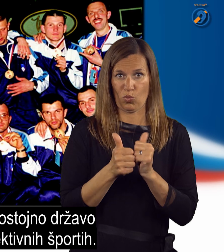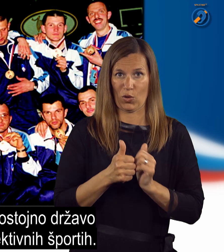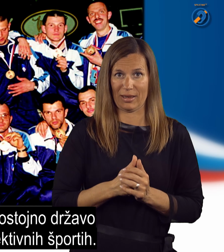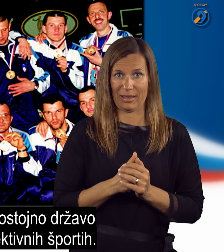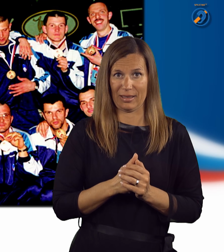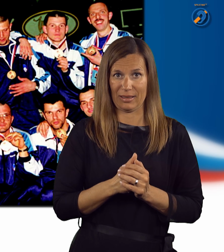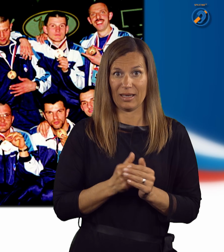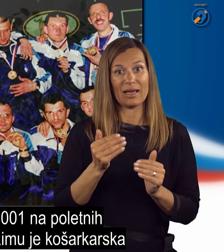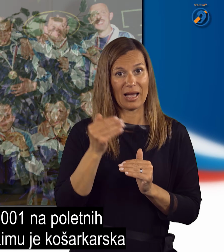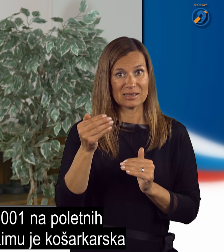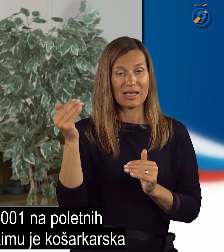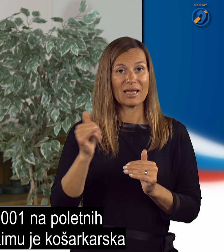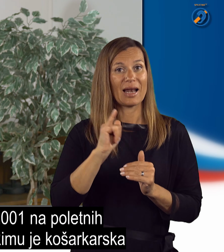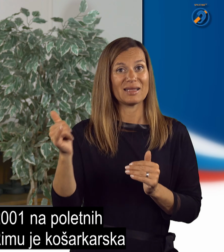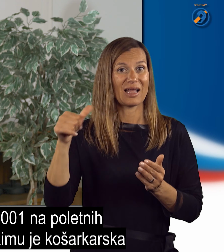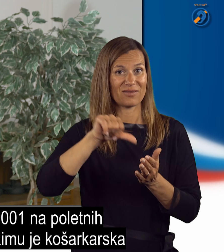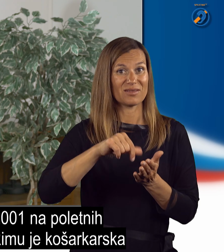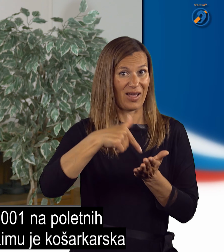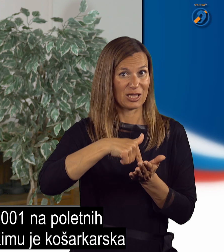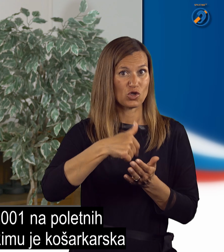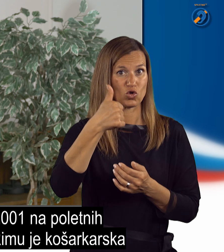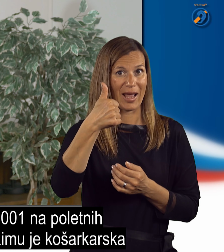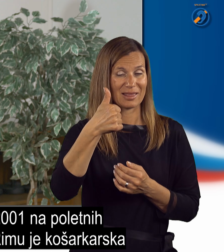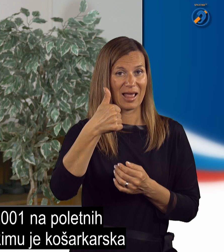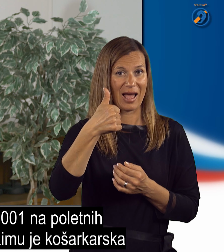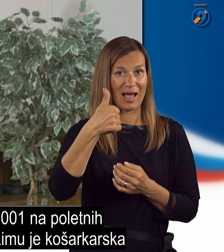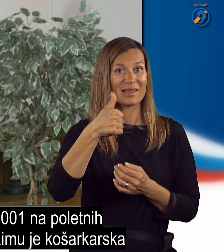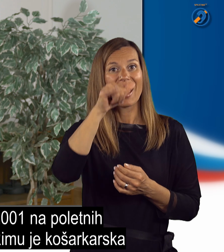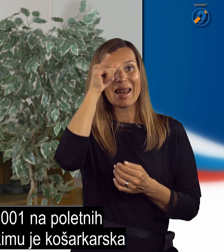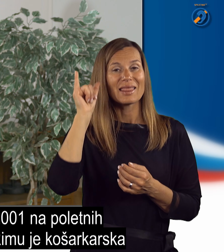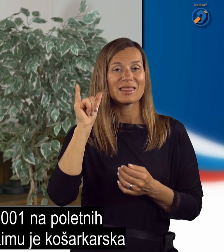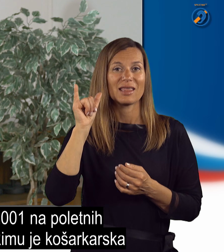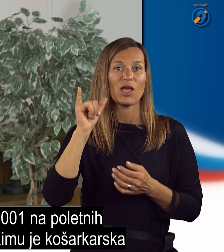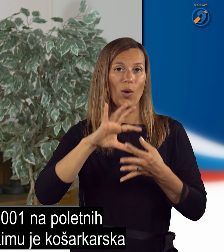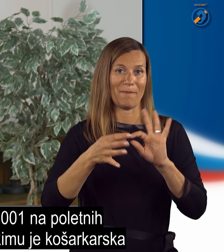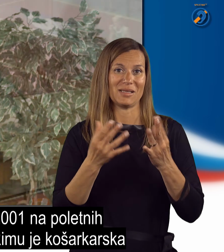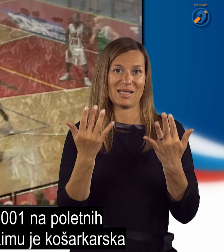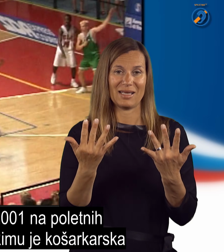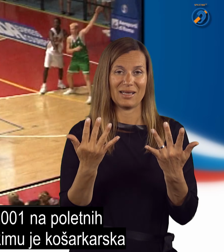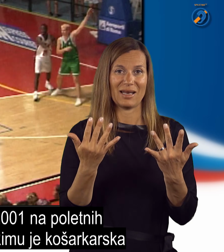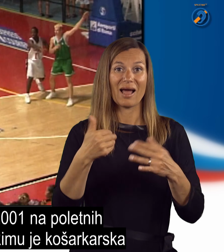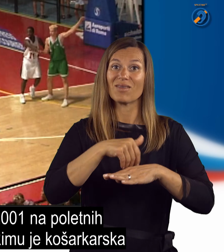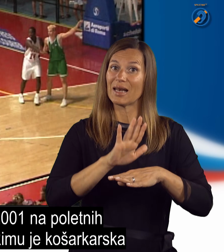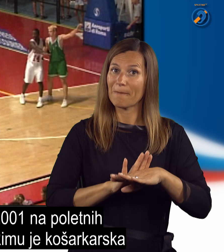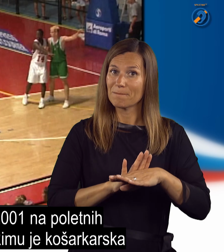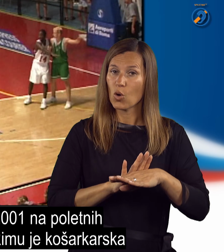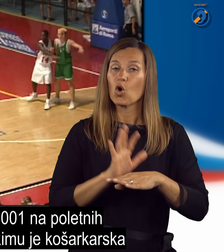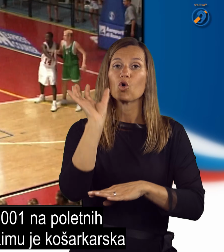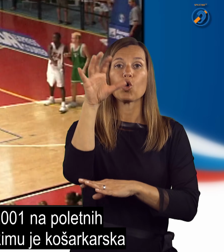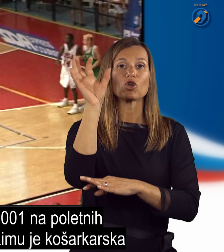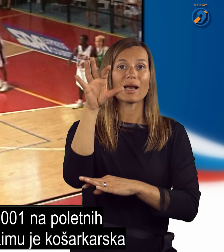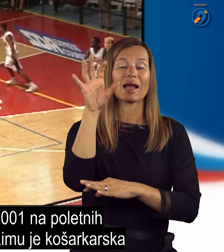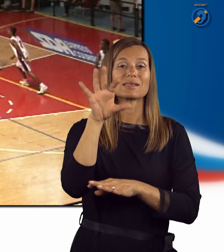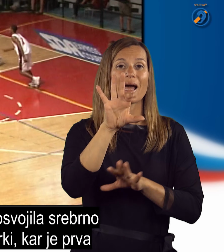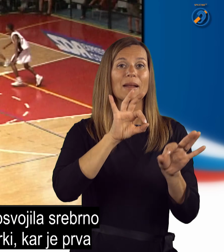športih. In nadalje, leta 2001 na letnih olimpijskih igrah v Rimu